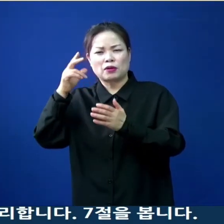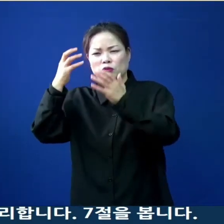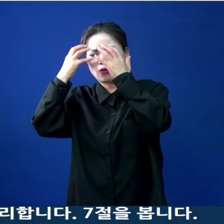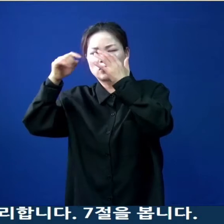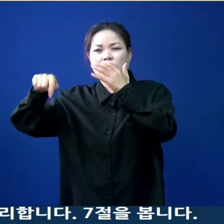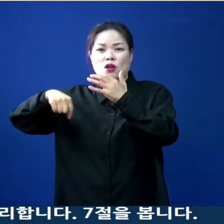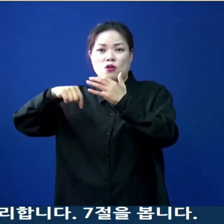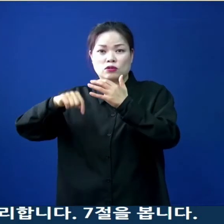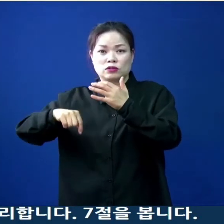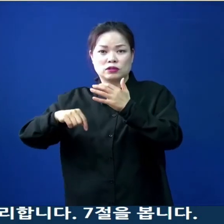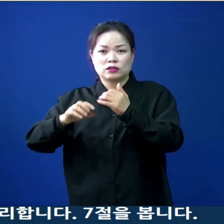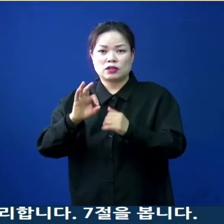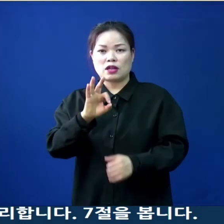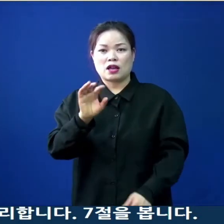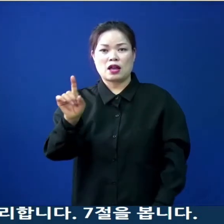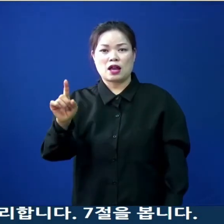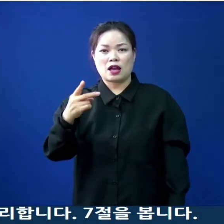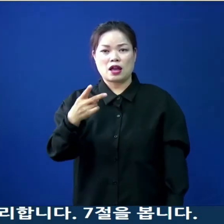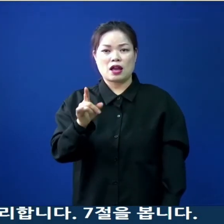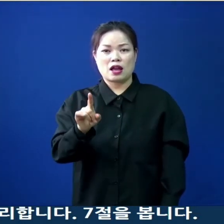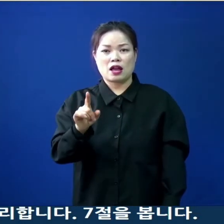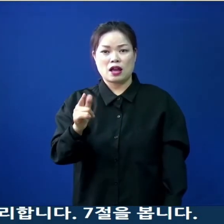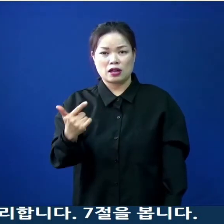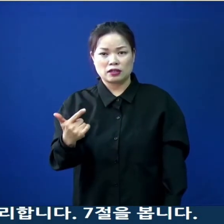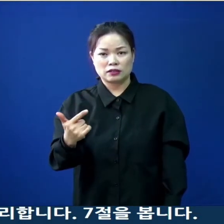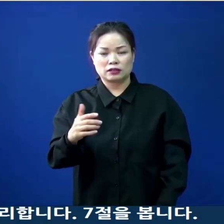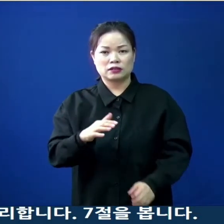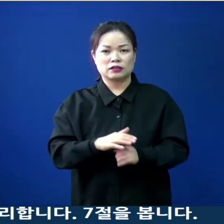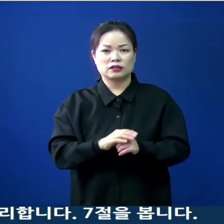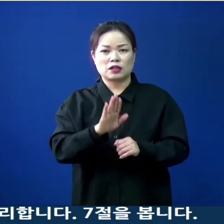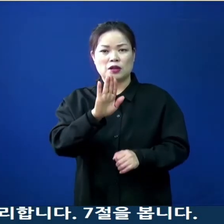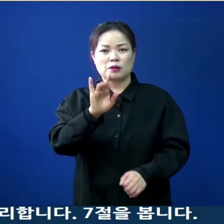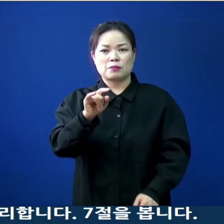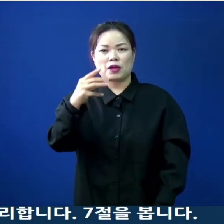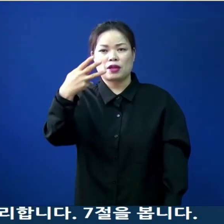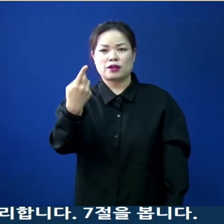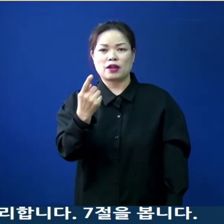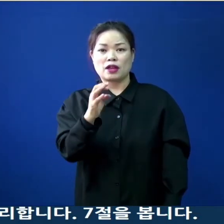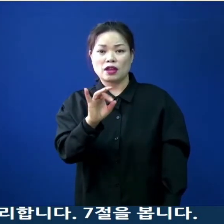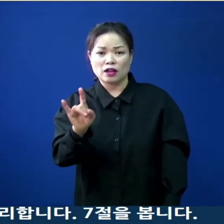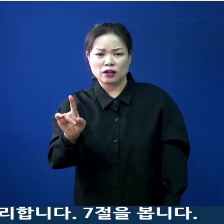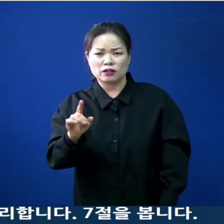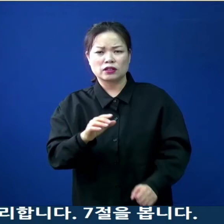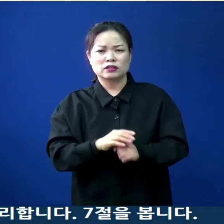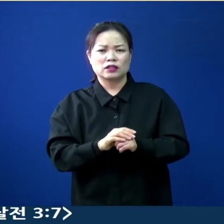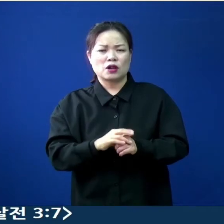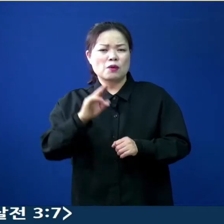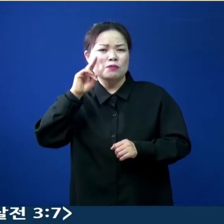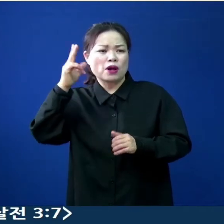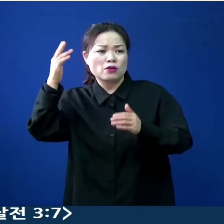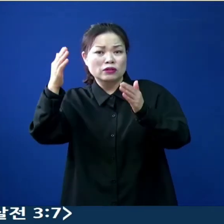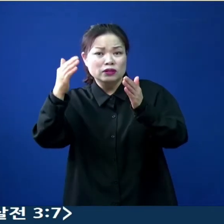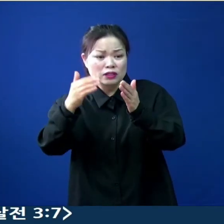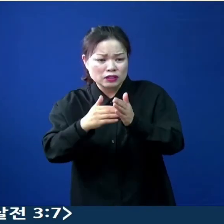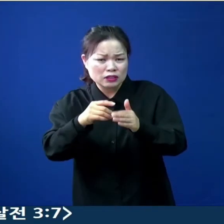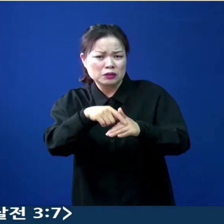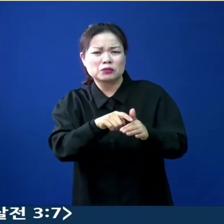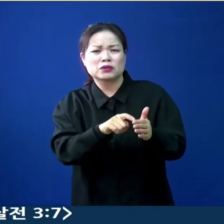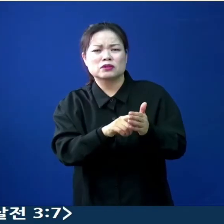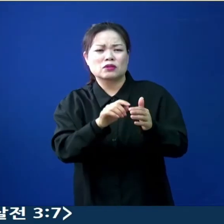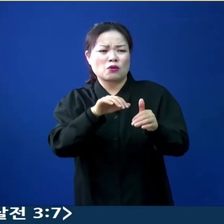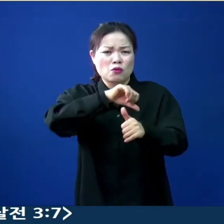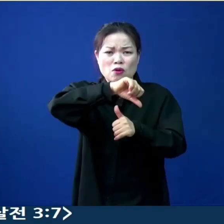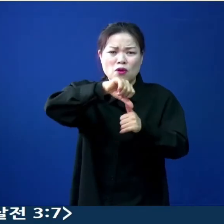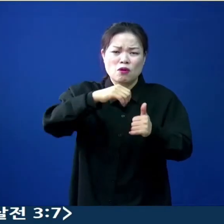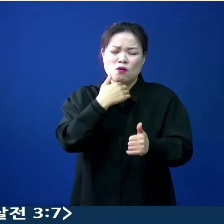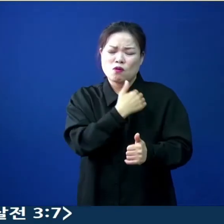있었습니다. 아덴과 베레아와 고린도에 이르기까지 바울조차도 심리적으로,